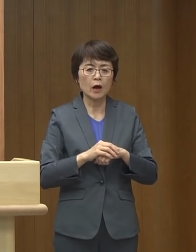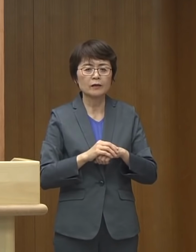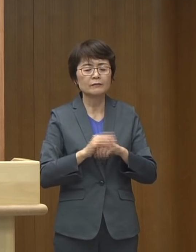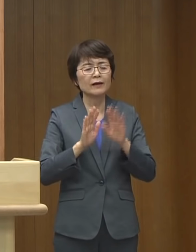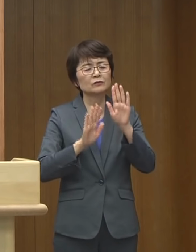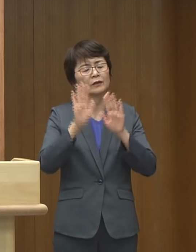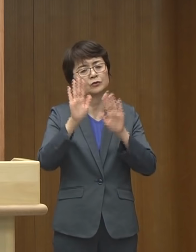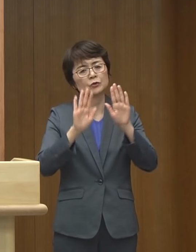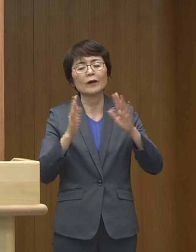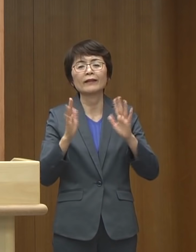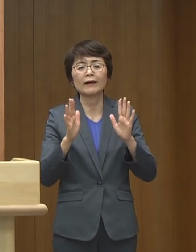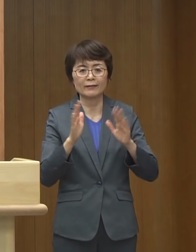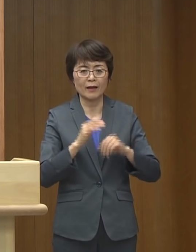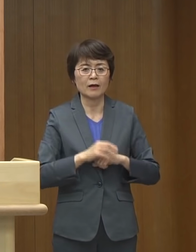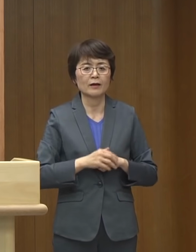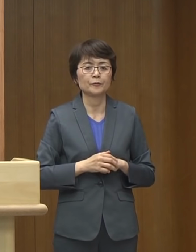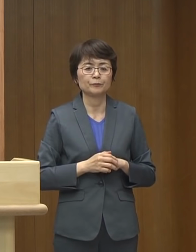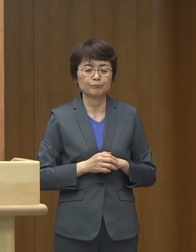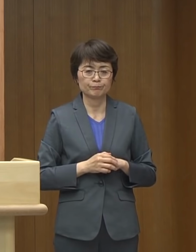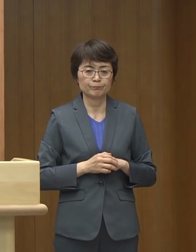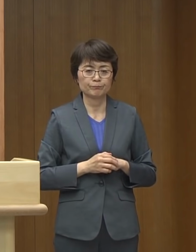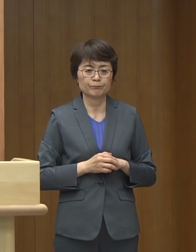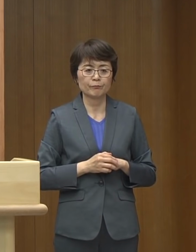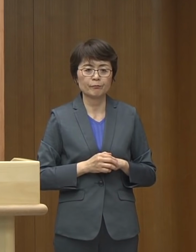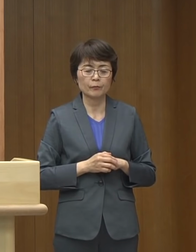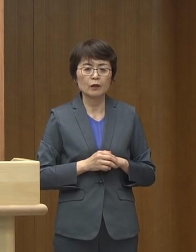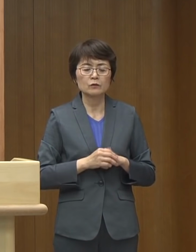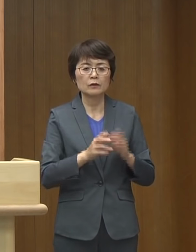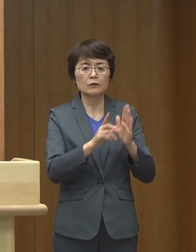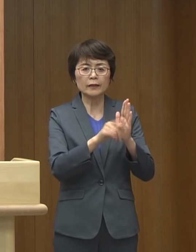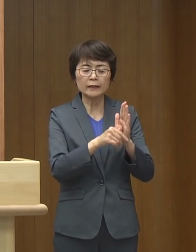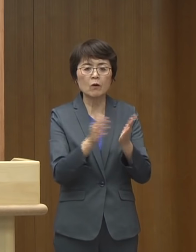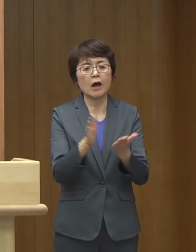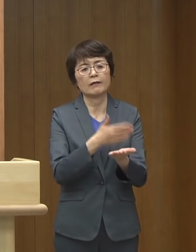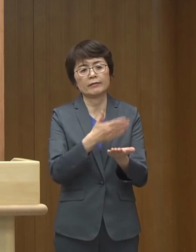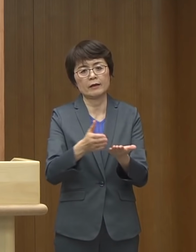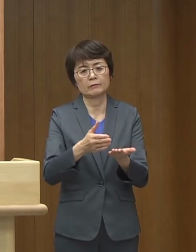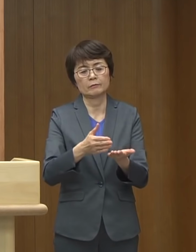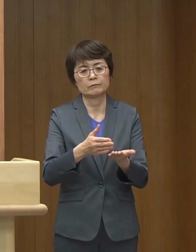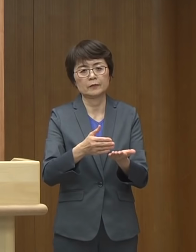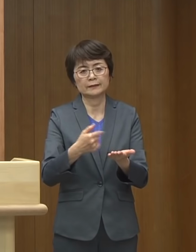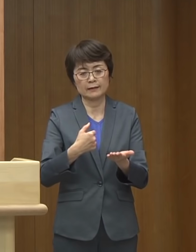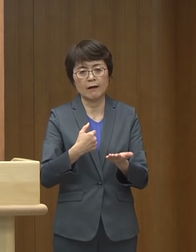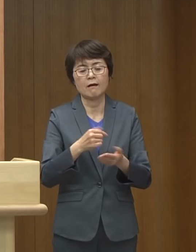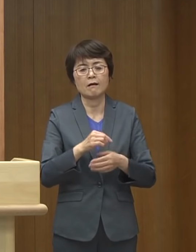状況ではございませんでした。そのような中で判断をしたわけでございますが、